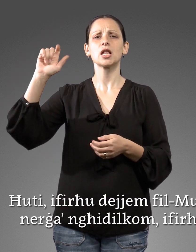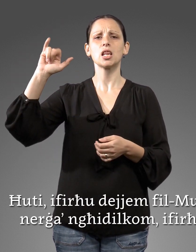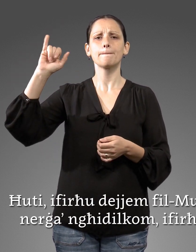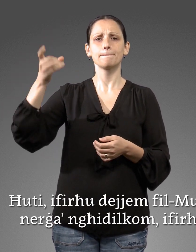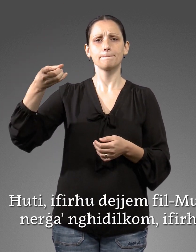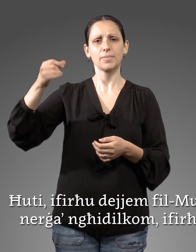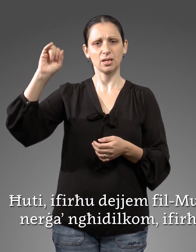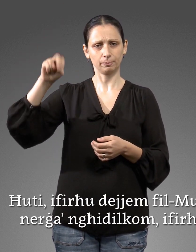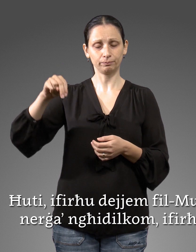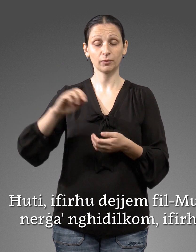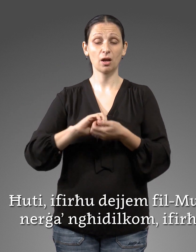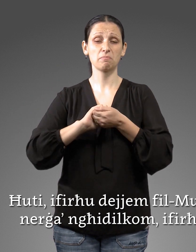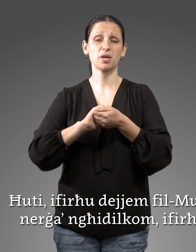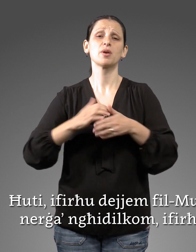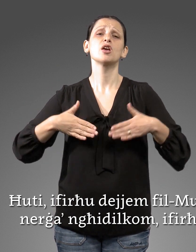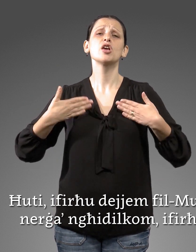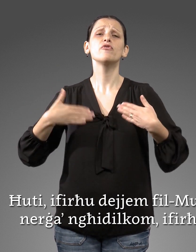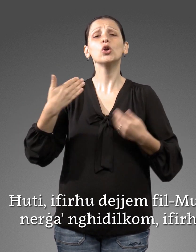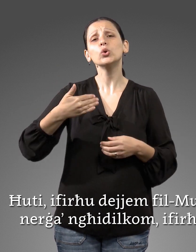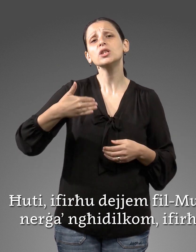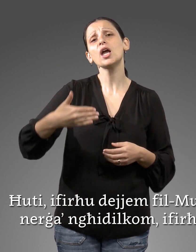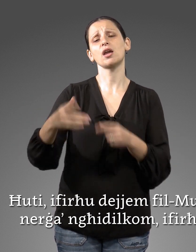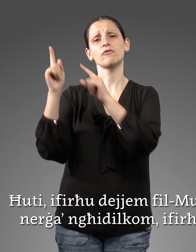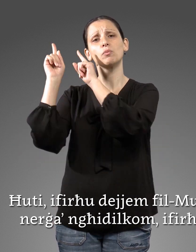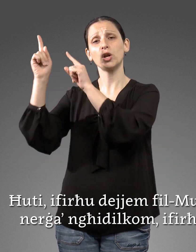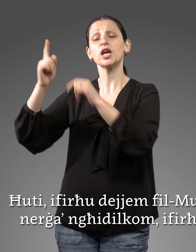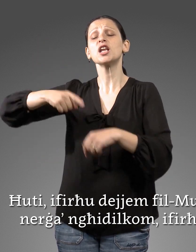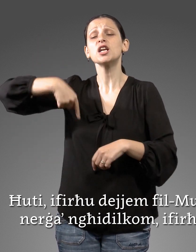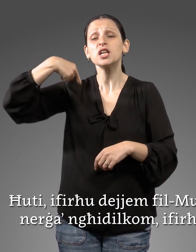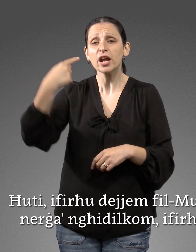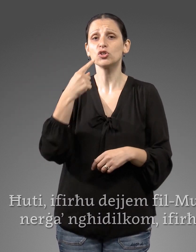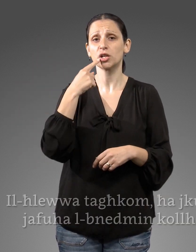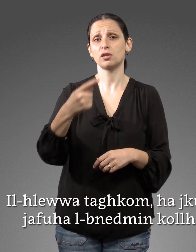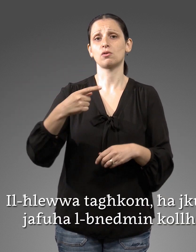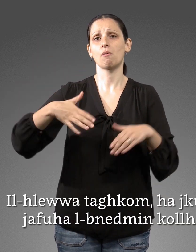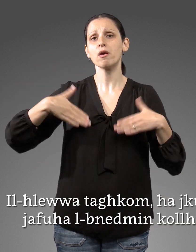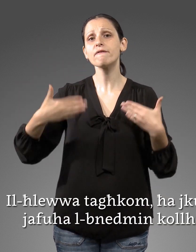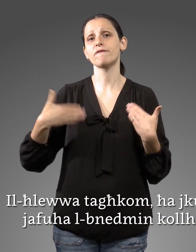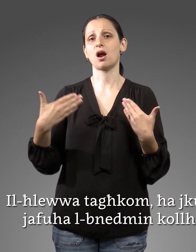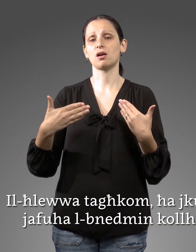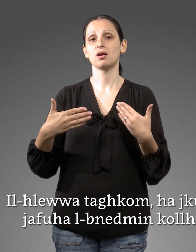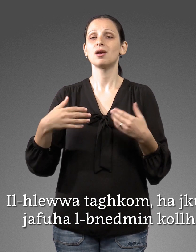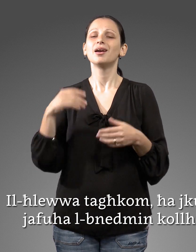Għifirħu dejjen fil-mulej Nerġjanej dilkom għifirħu Il-ħlewa ta'kom